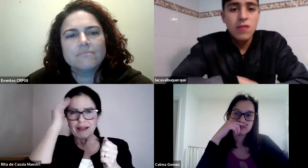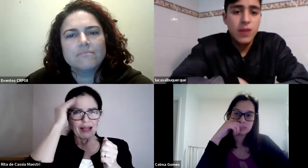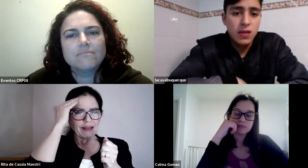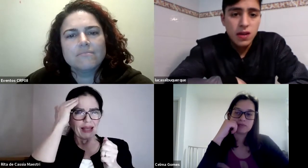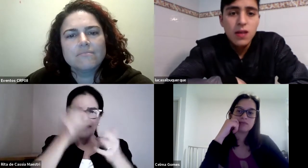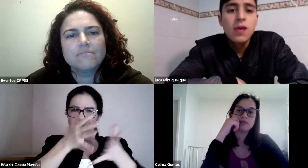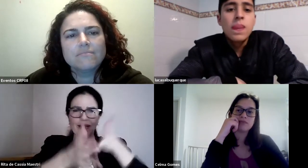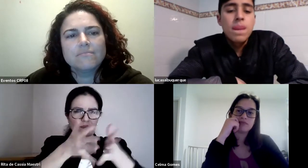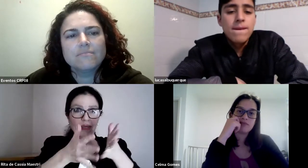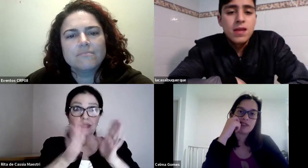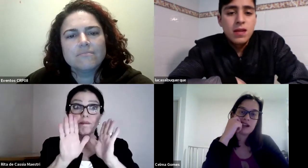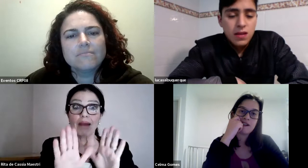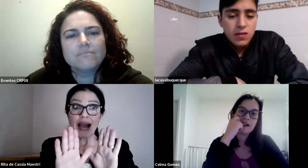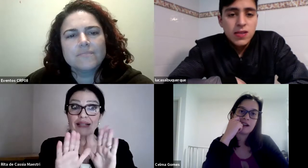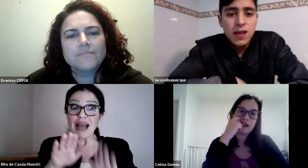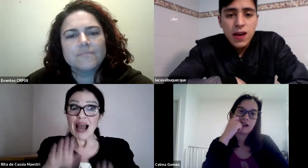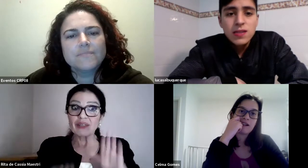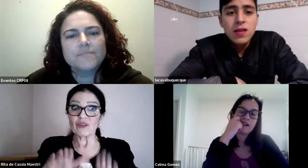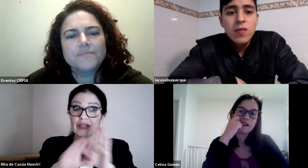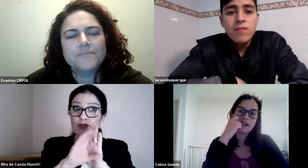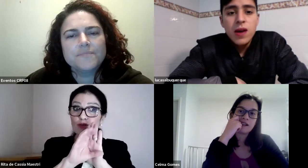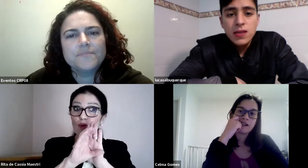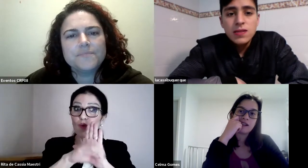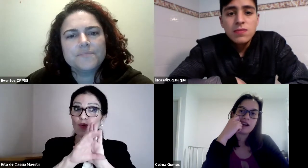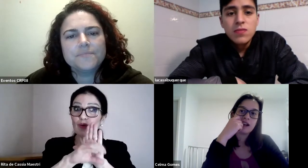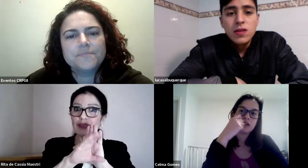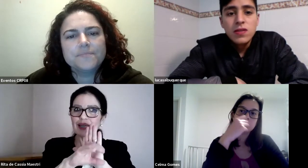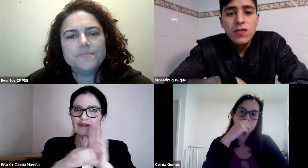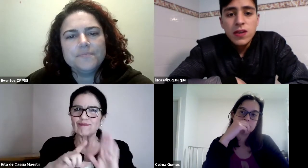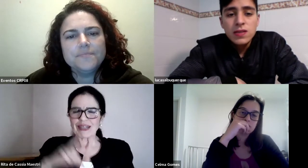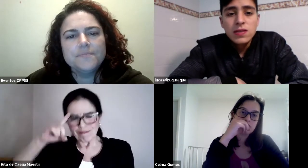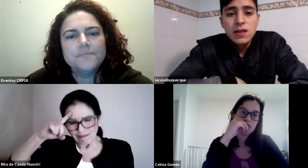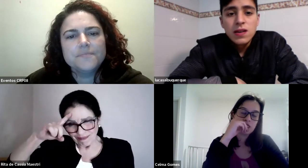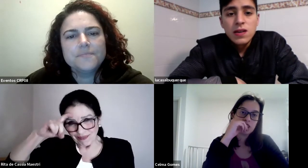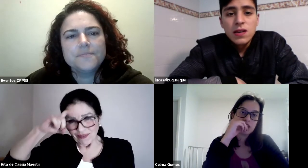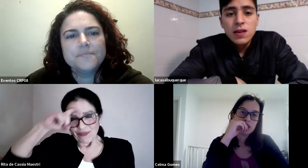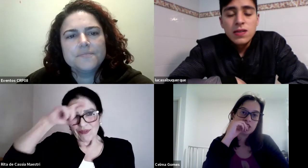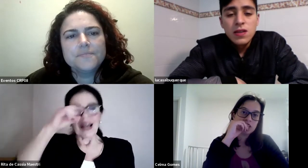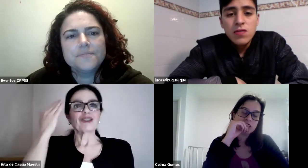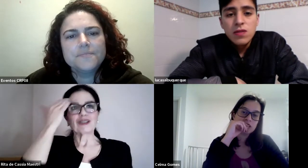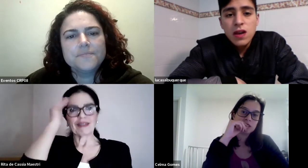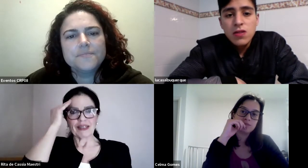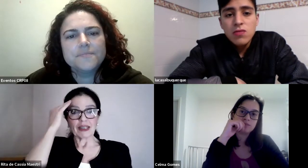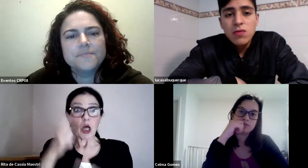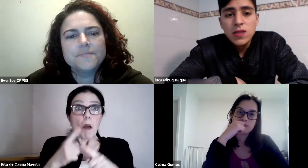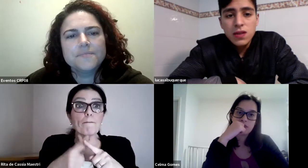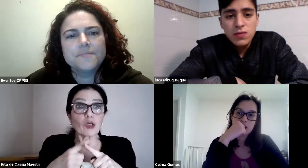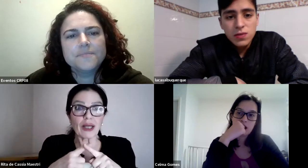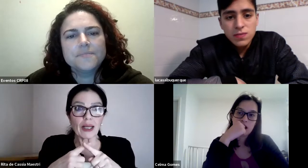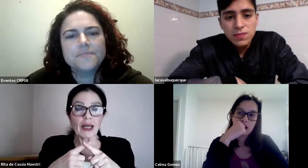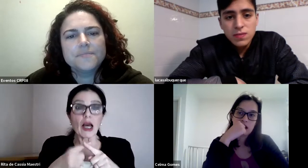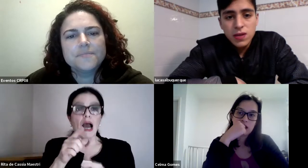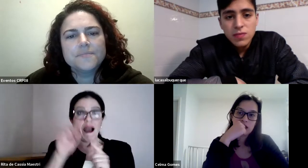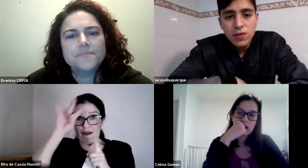conseguiram aprender língua de sinais, mas muitas das vezes eles têm dificuldade com